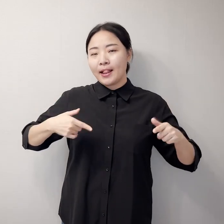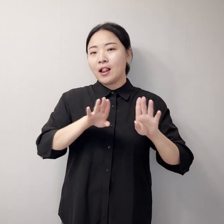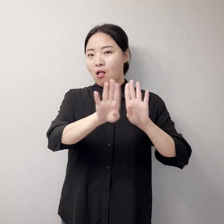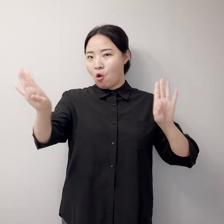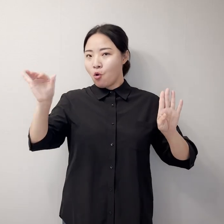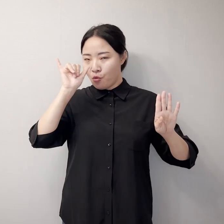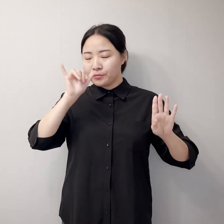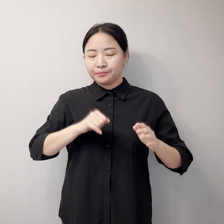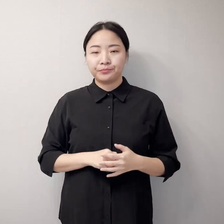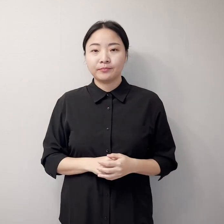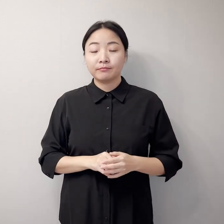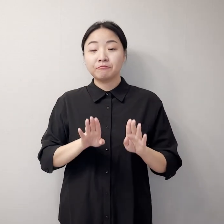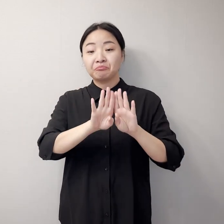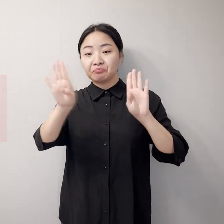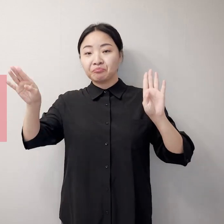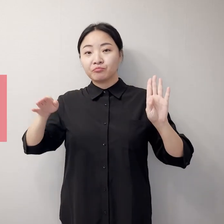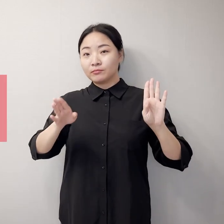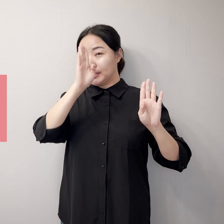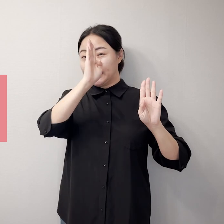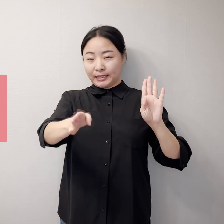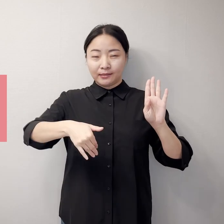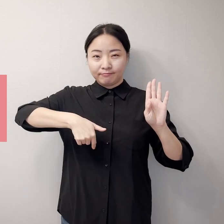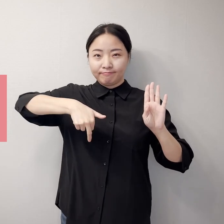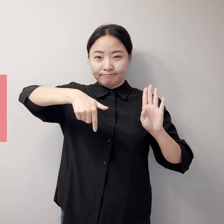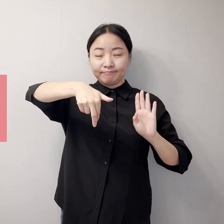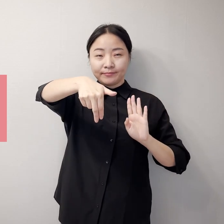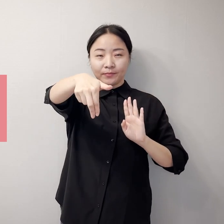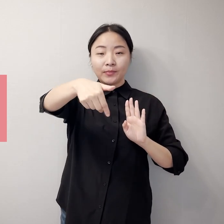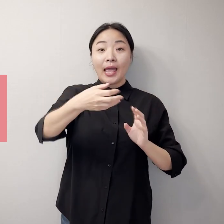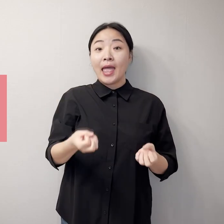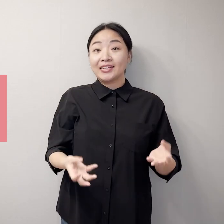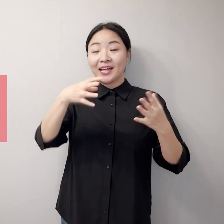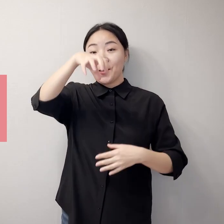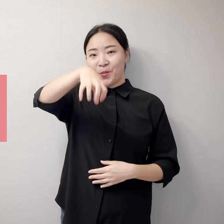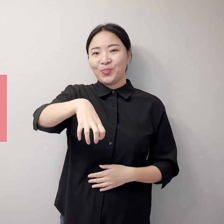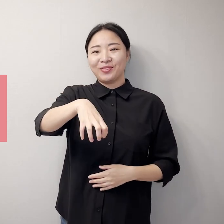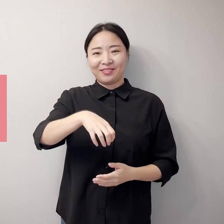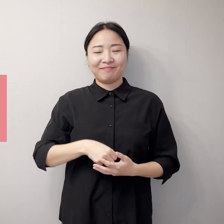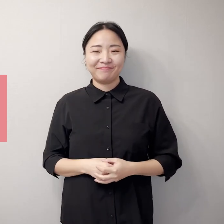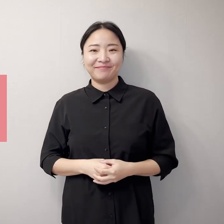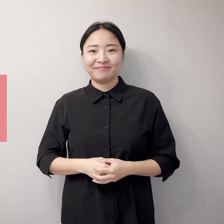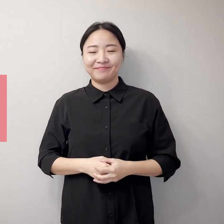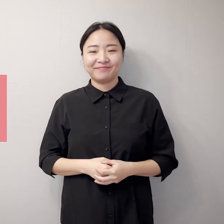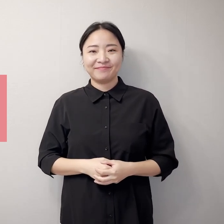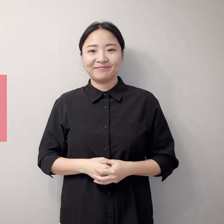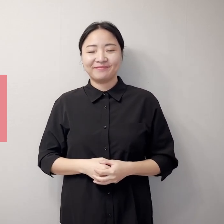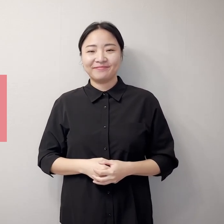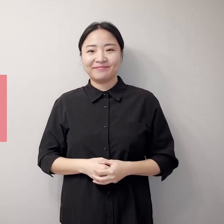있습니다 입구를 통해 직진하여 들어오시면 행사 공간이 나옵니다